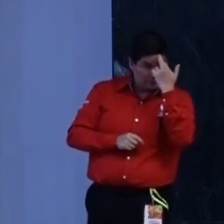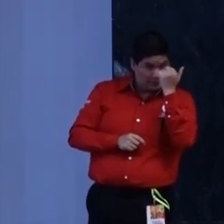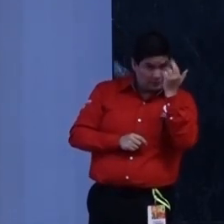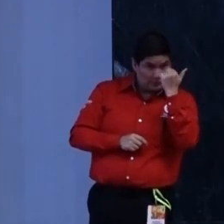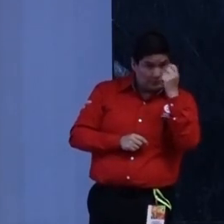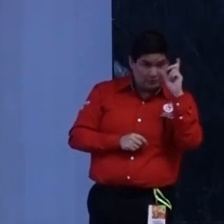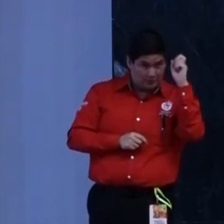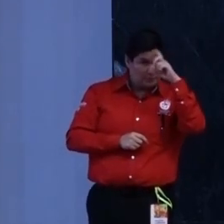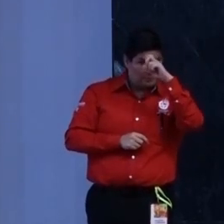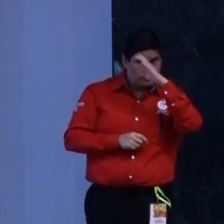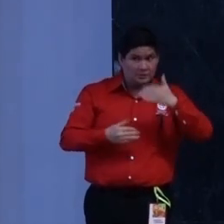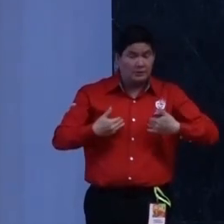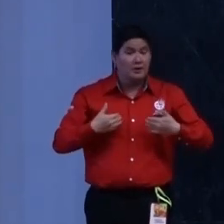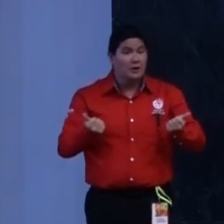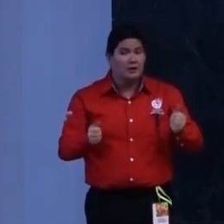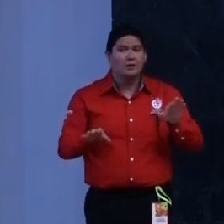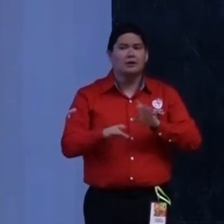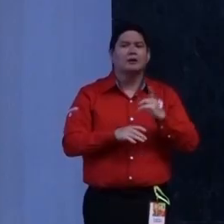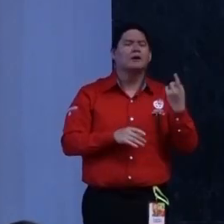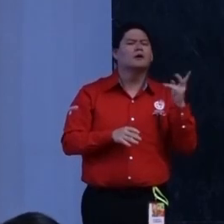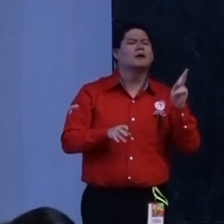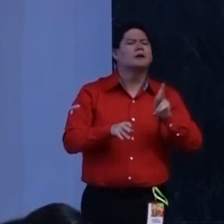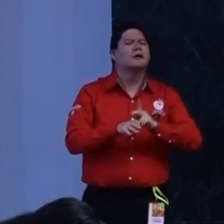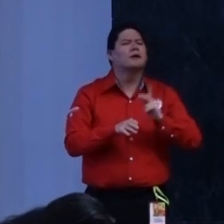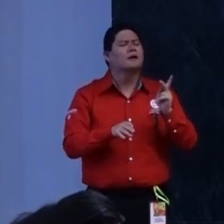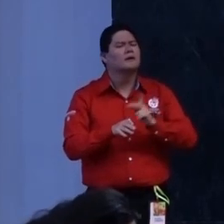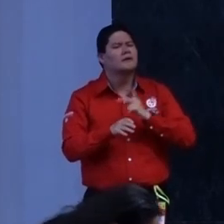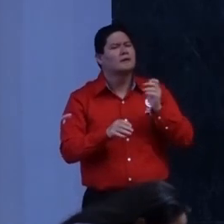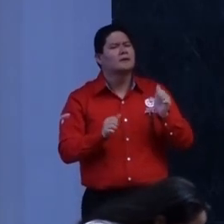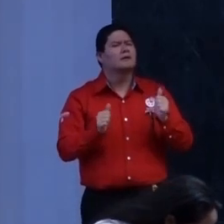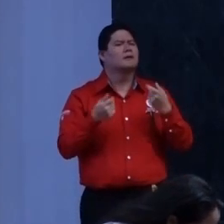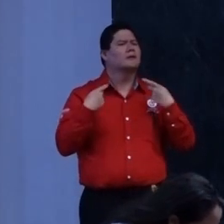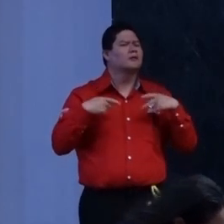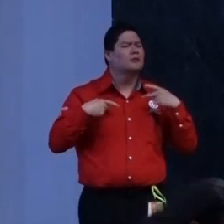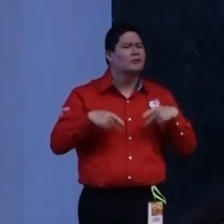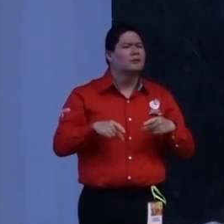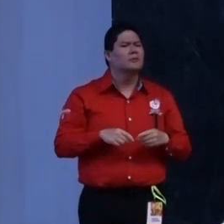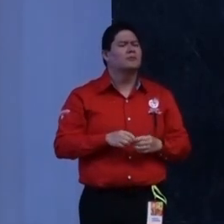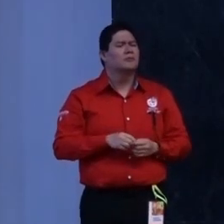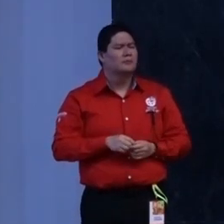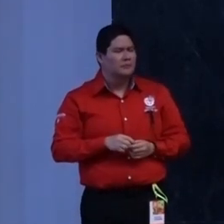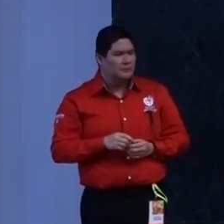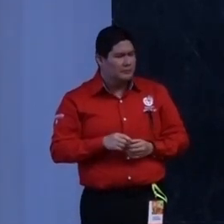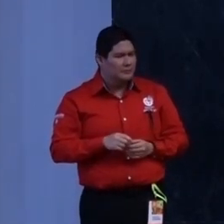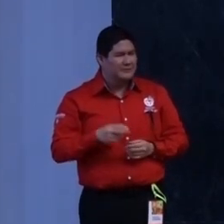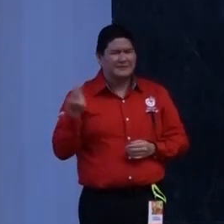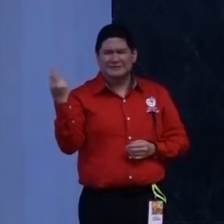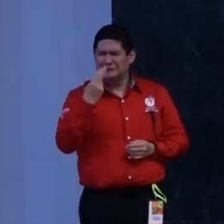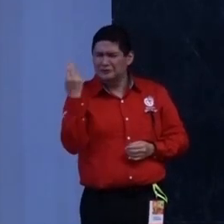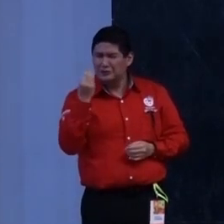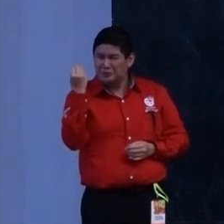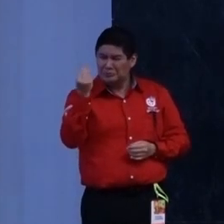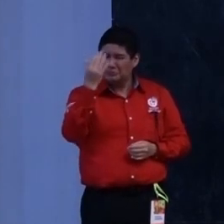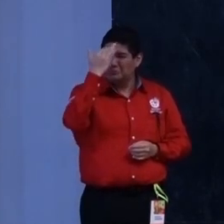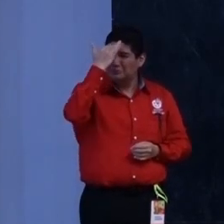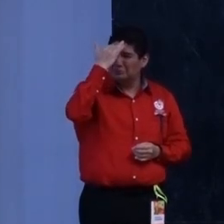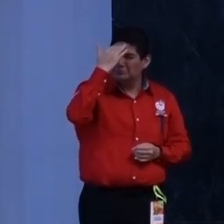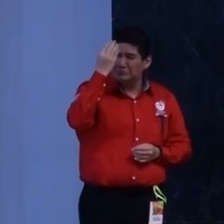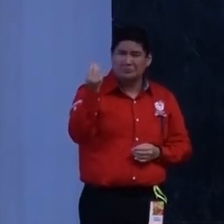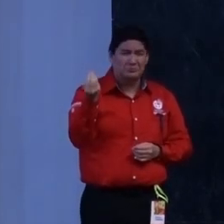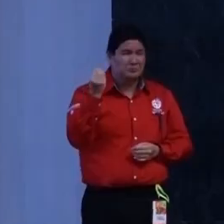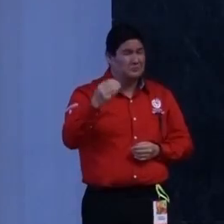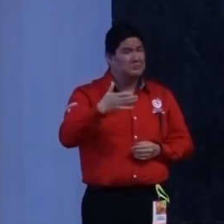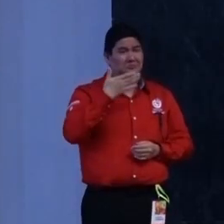difícil entender qué es lo que está pasando con personas neurodivergentes, porque necesitas un montón de conocimiento y un montón